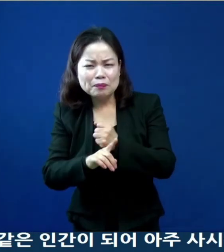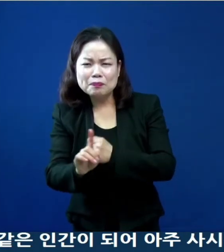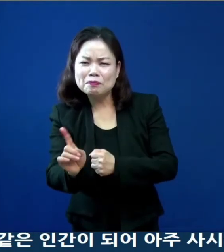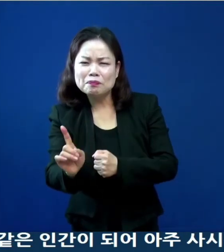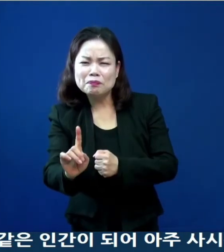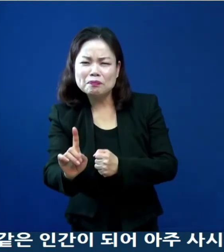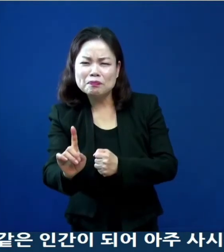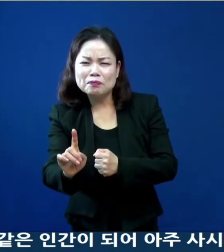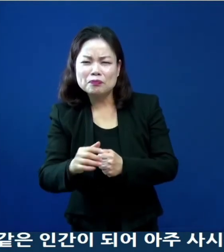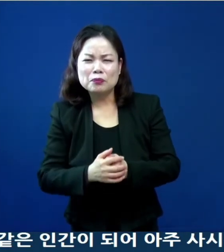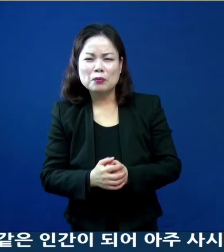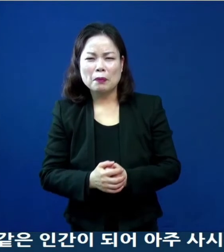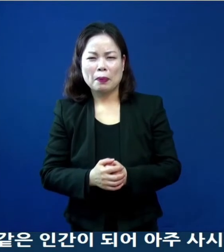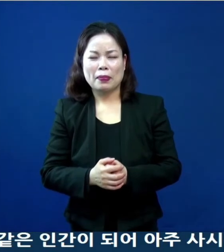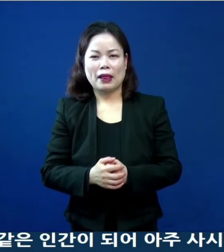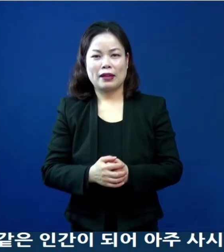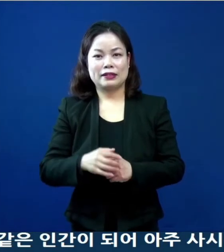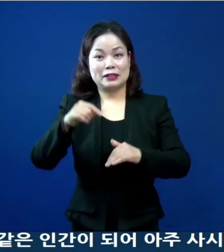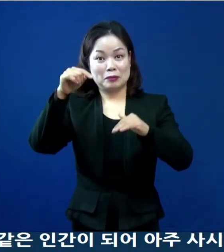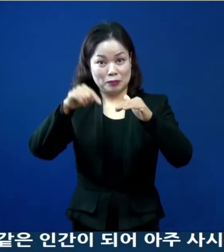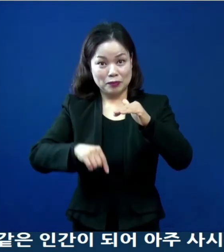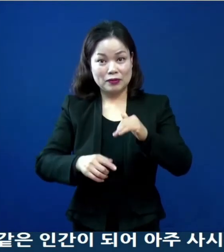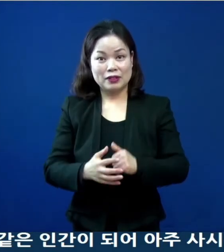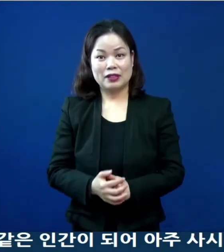바가 참 깊습니다.